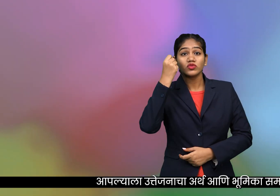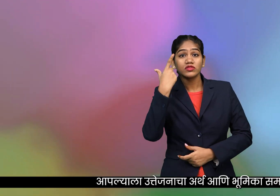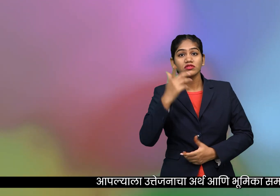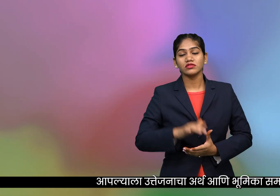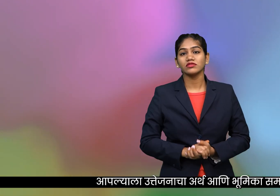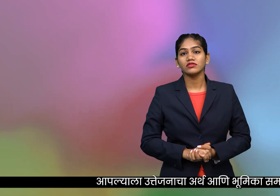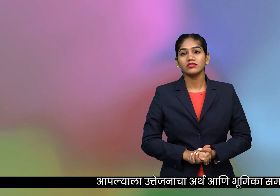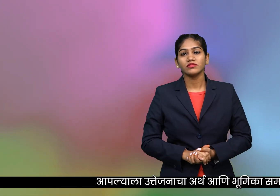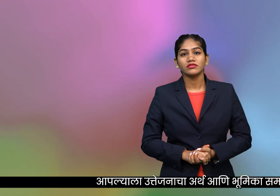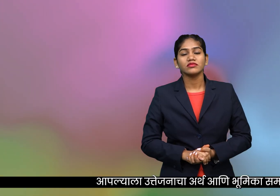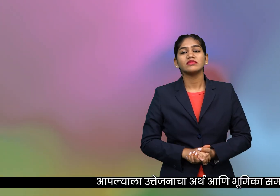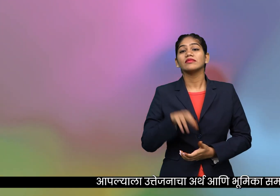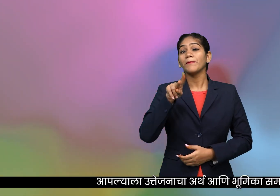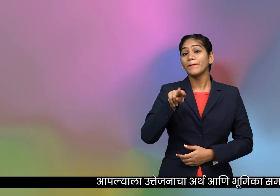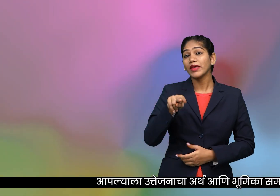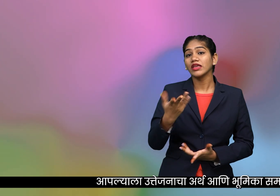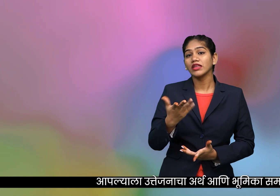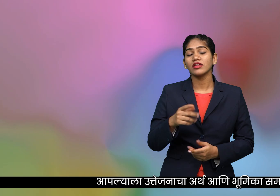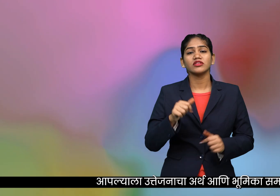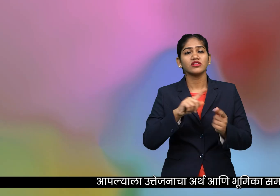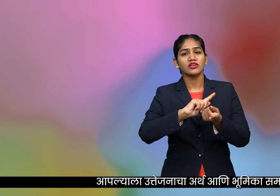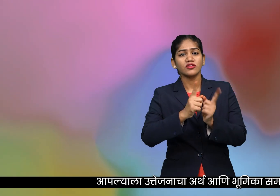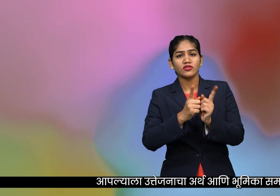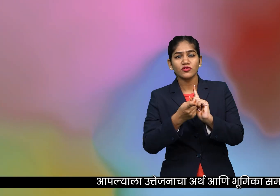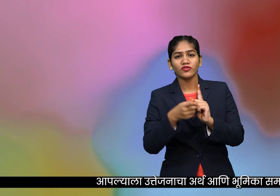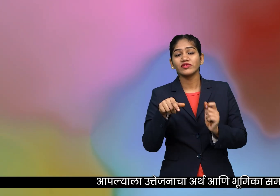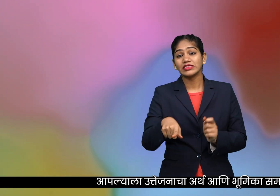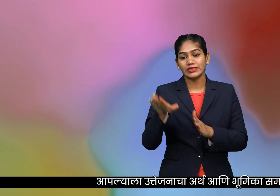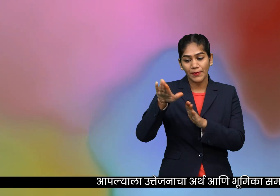आपल्याला उत्तेजनाचा अर्थ आणि भूमिका समजते.